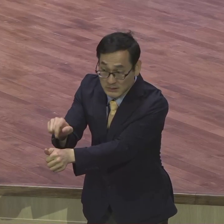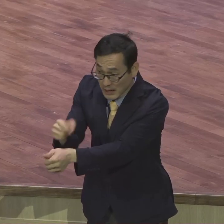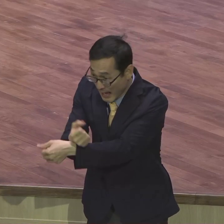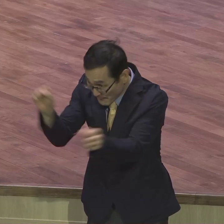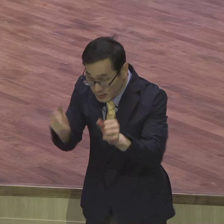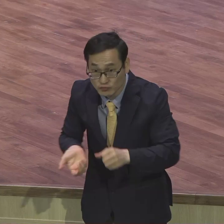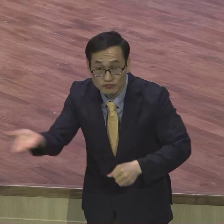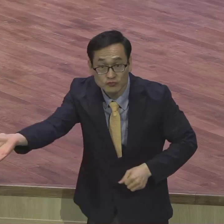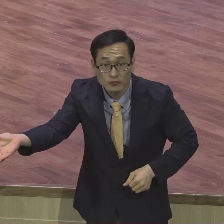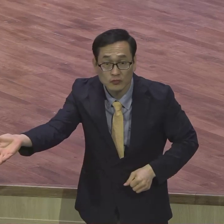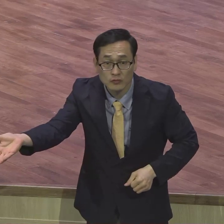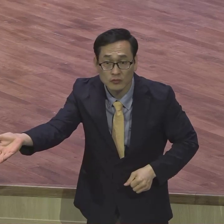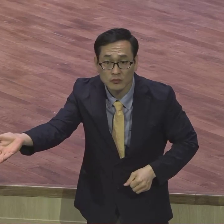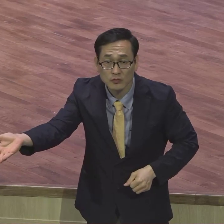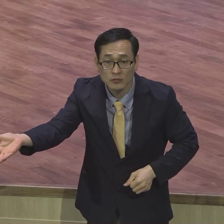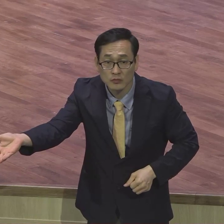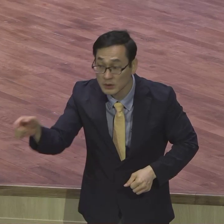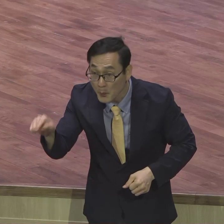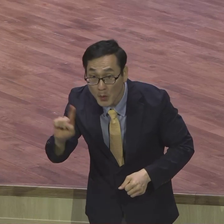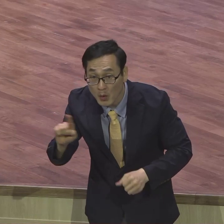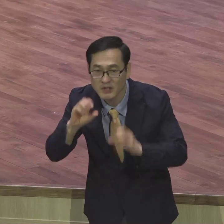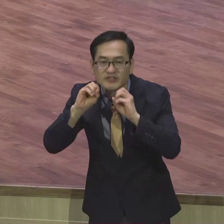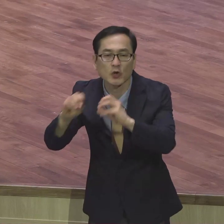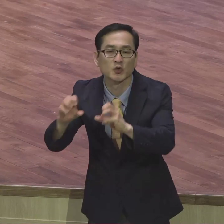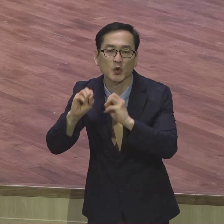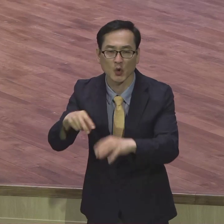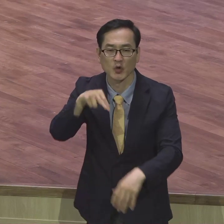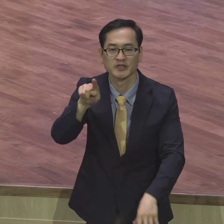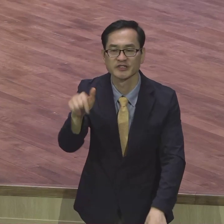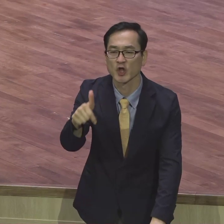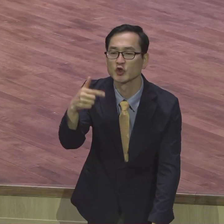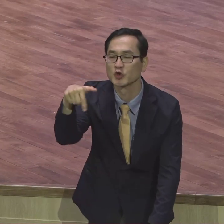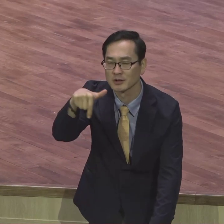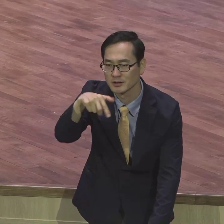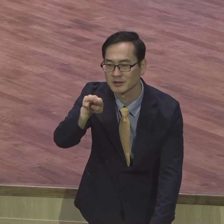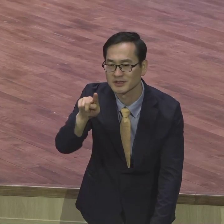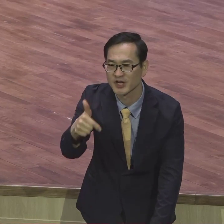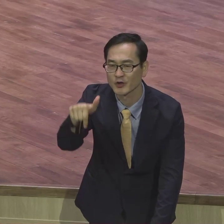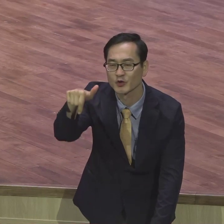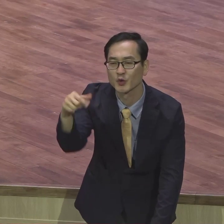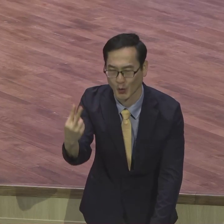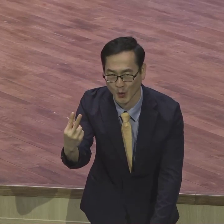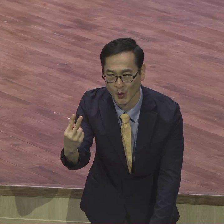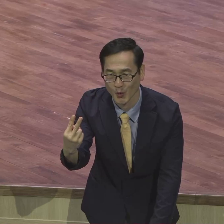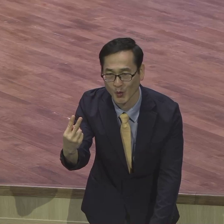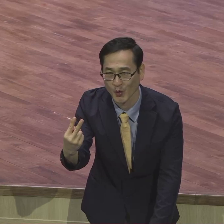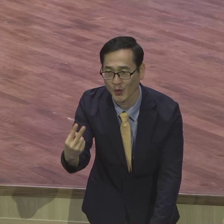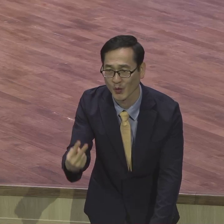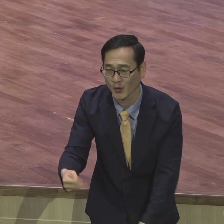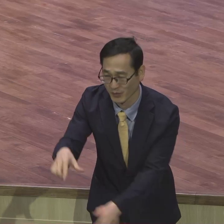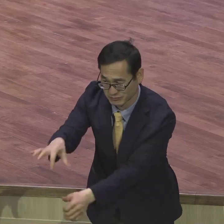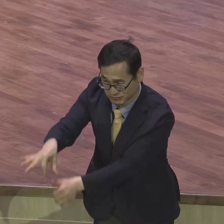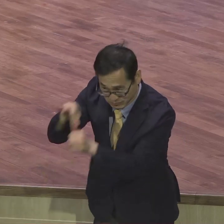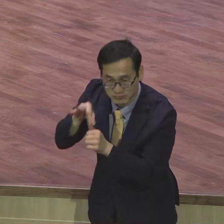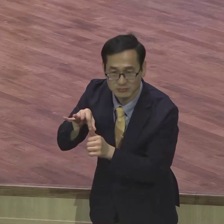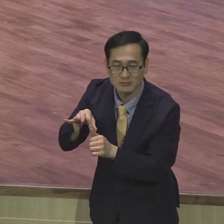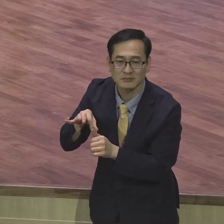해방시켜주는 거예요. 그게 전도 선교라는 용어로 선교예요. 끄집어내는 겁니다. 살려주는 겁니다.